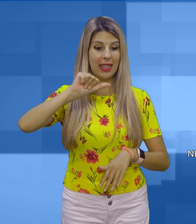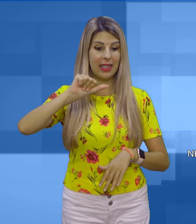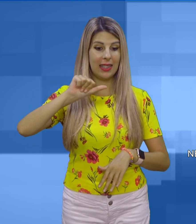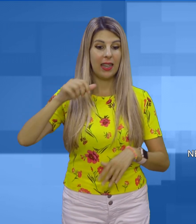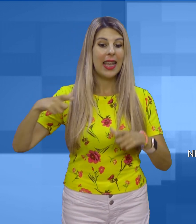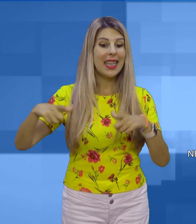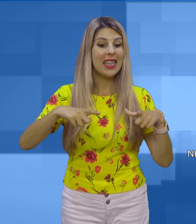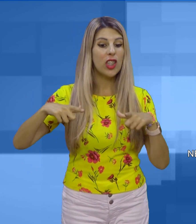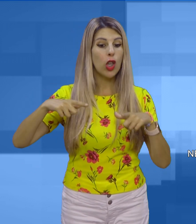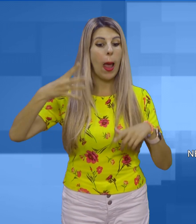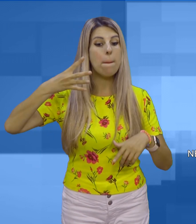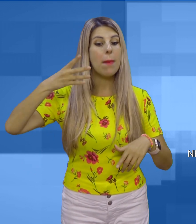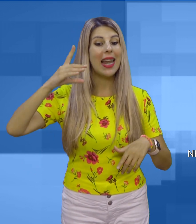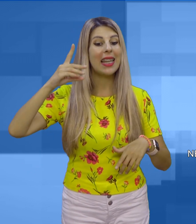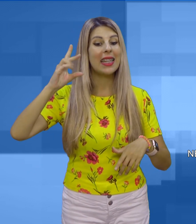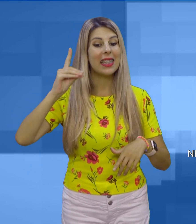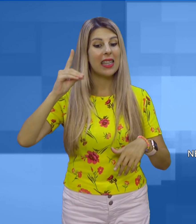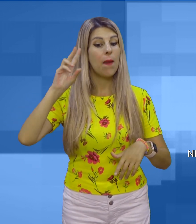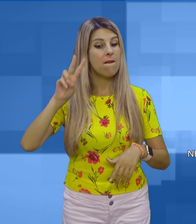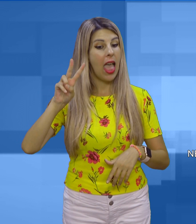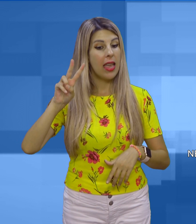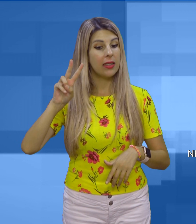C è dove sono state ritrovate le nasse.